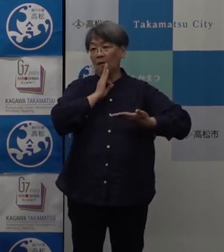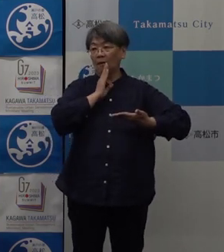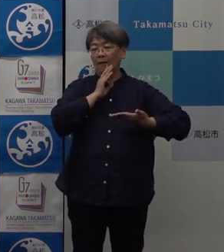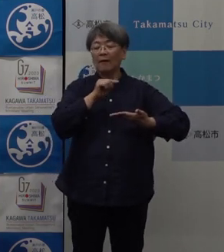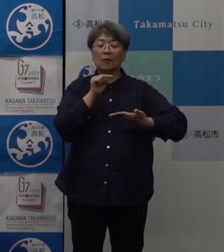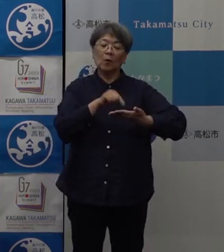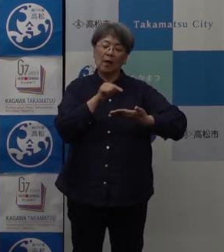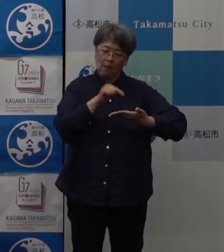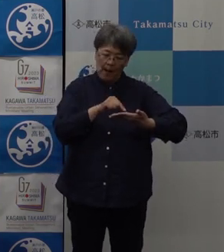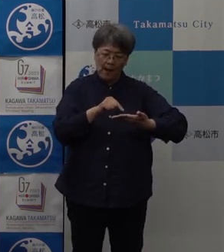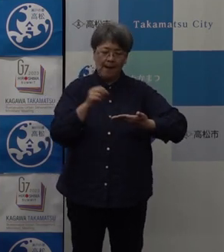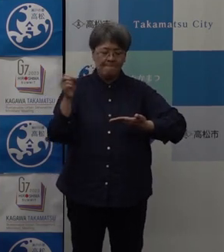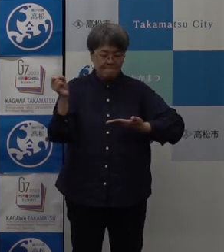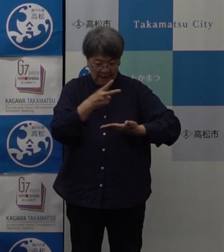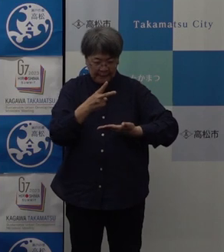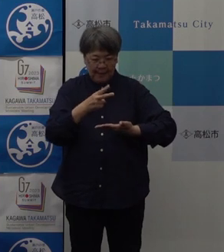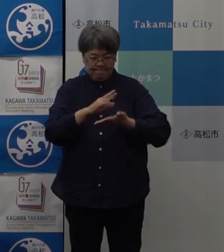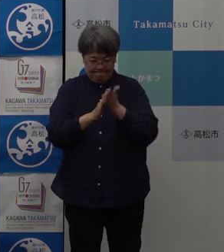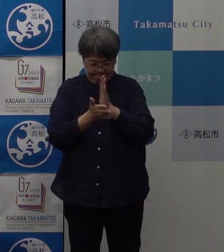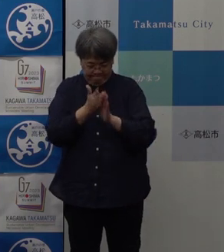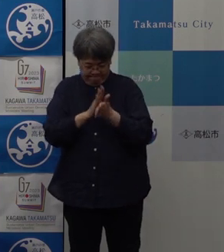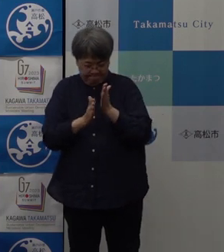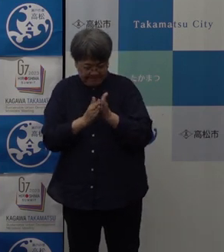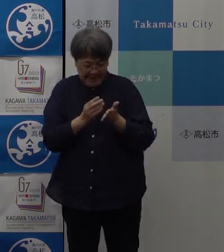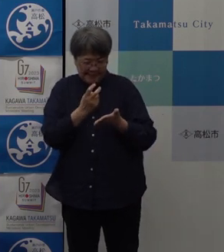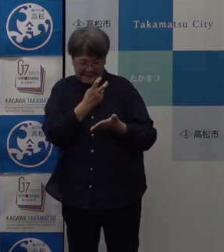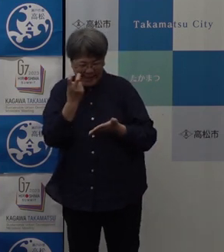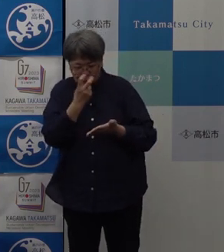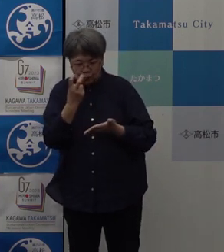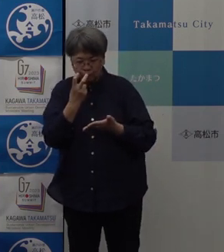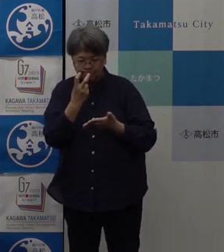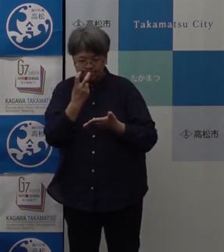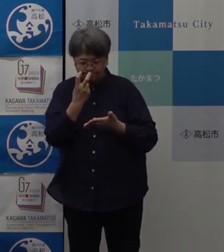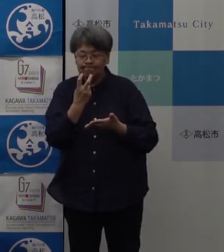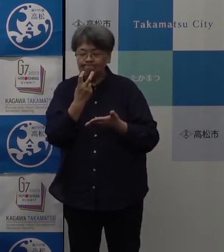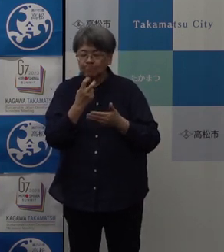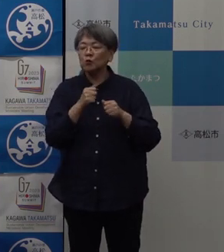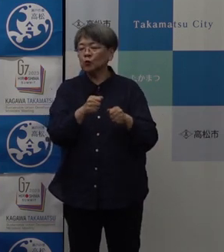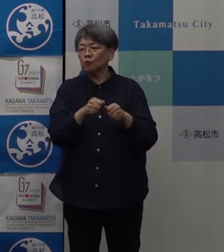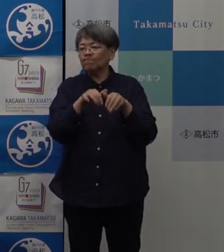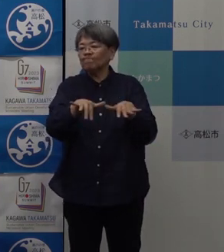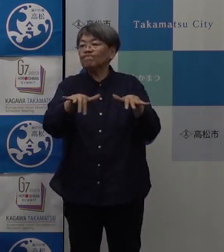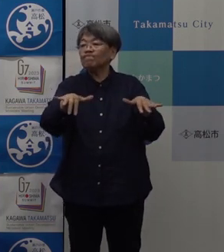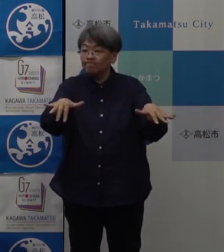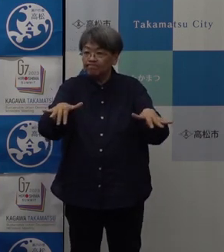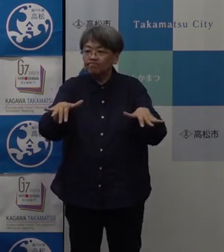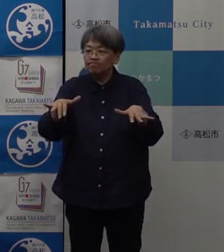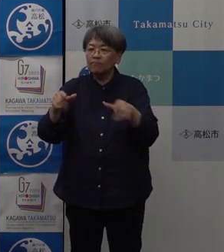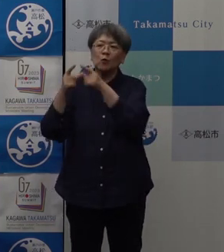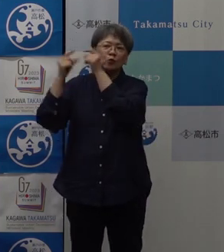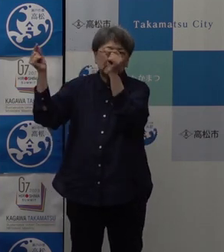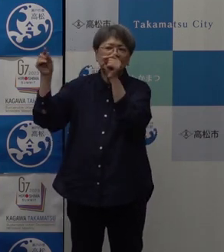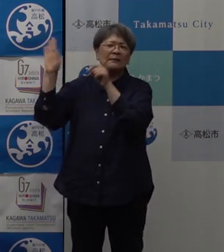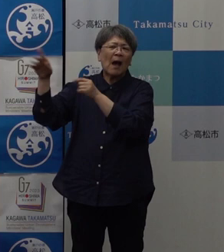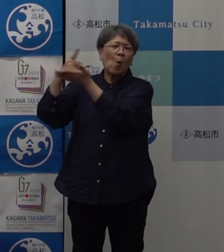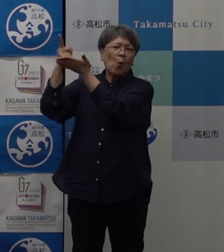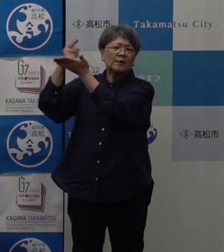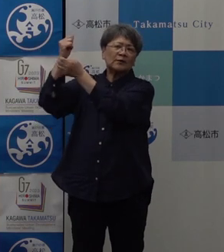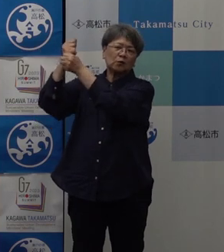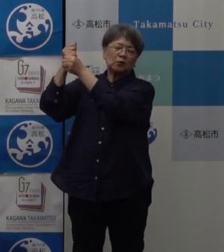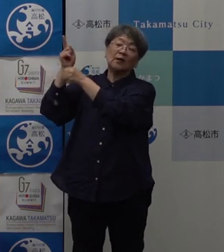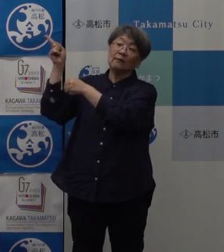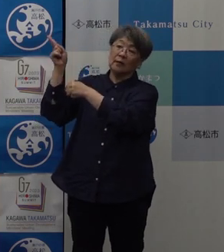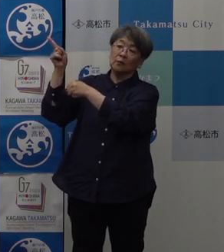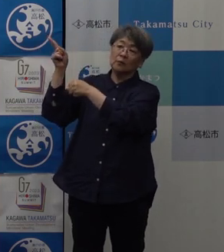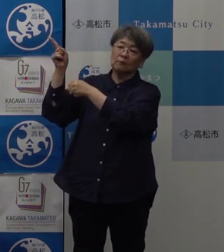につきまして再発防止に向けたチェック体制やシステムの構築といったことは国の方で今取り組まれておりますので、まあ、それを早